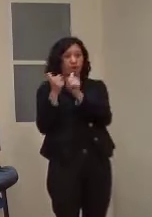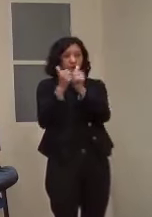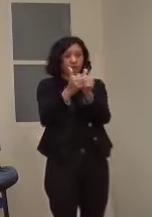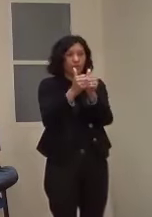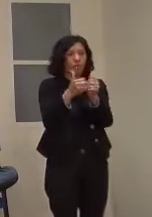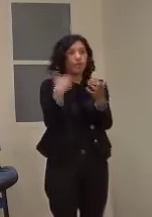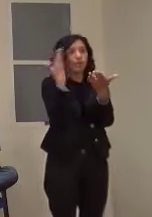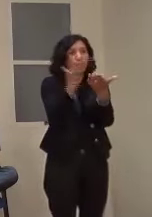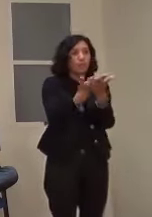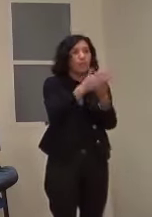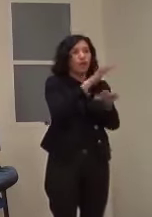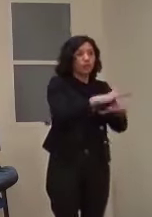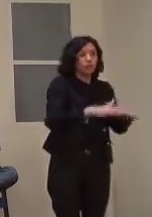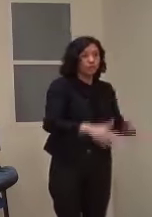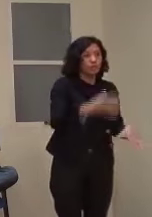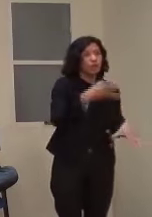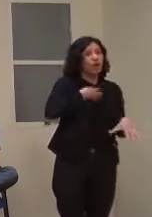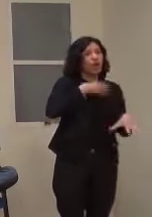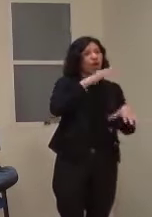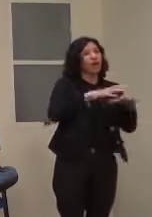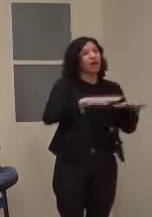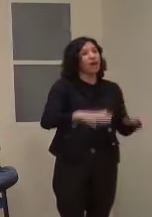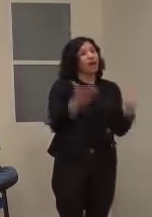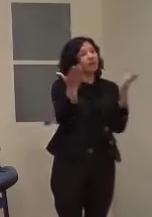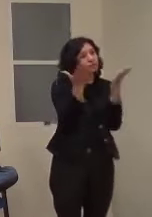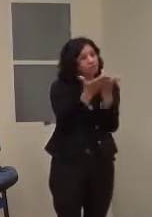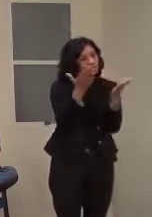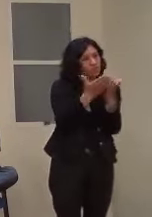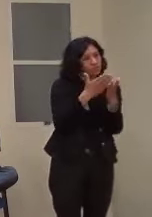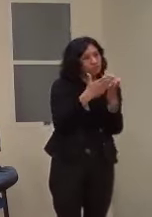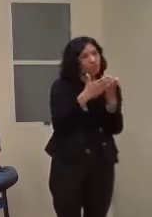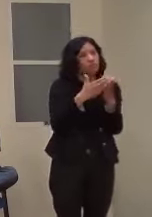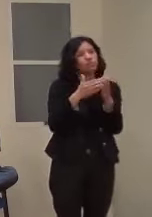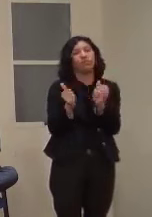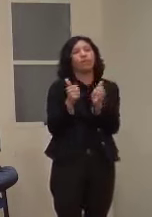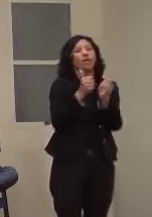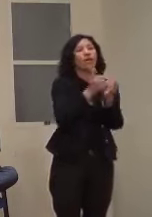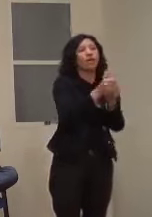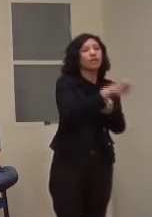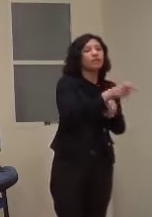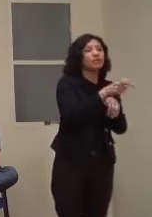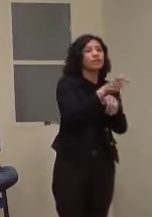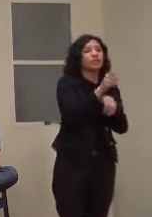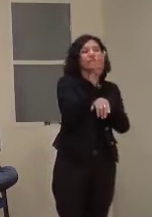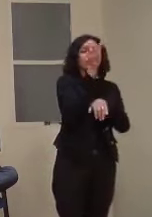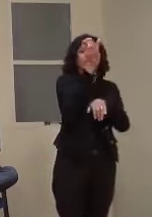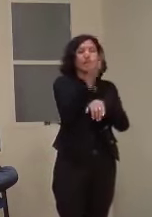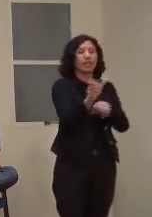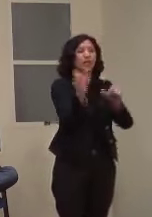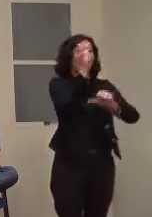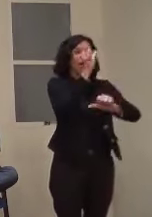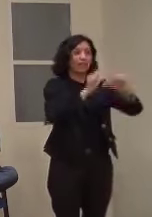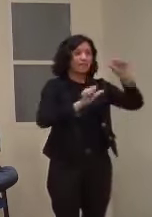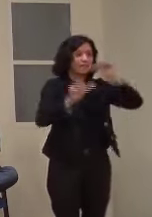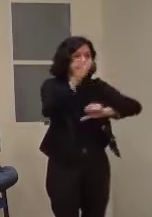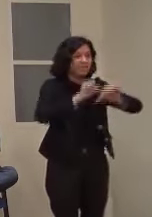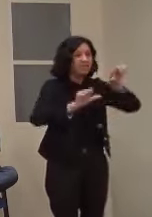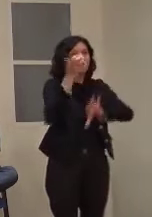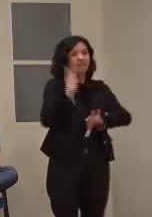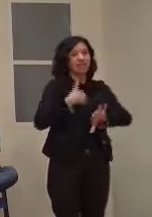mismos alumnos los mismos chicos los estudiantes se acercan a quienes son los responsables de ciencia en nuestro país